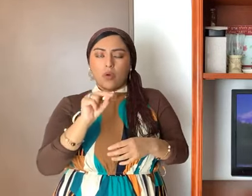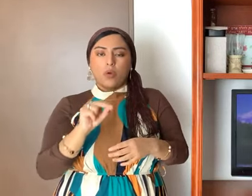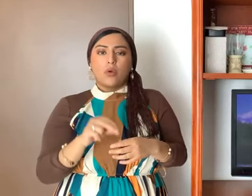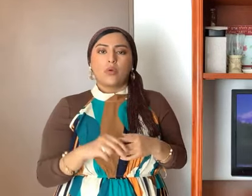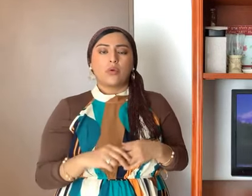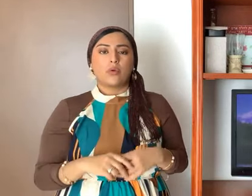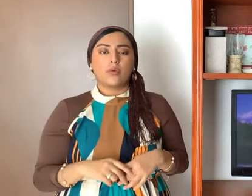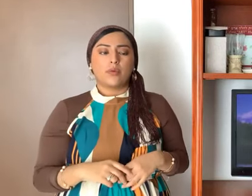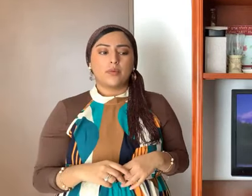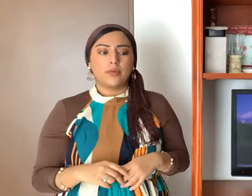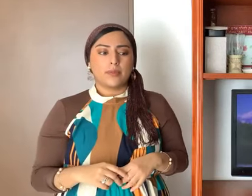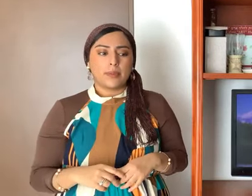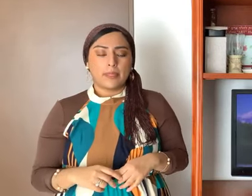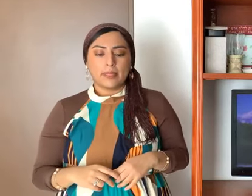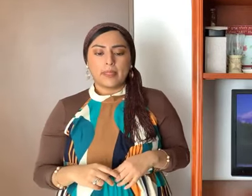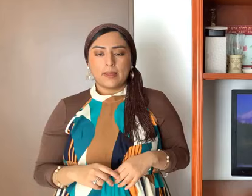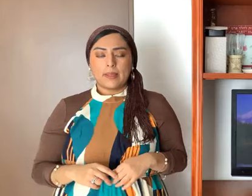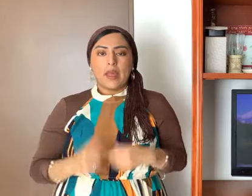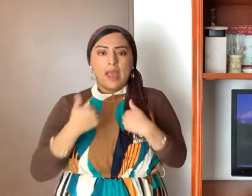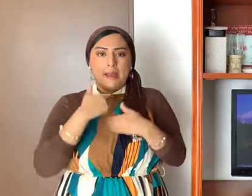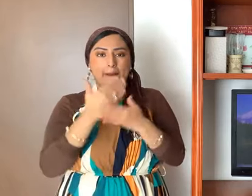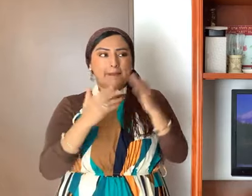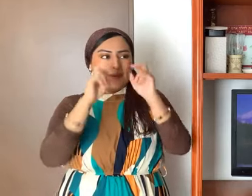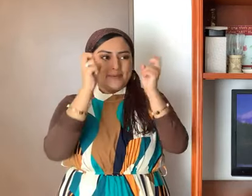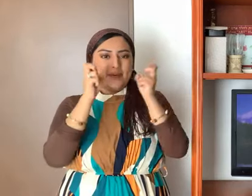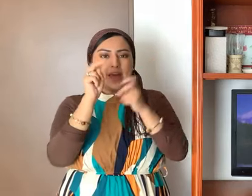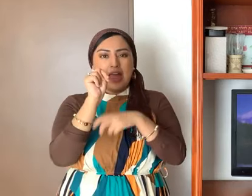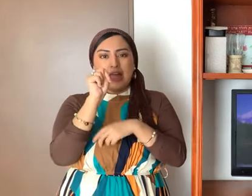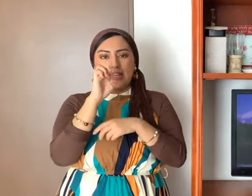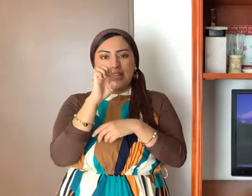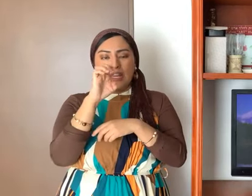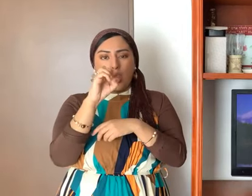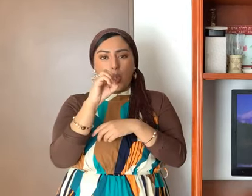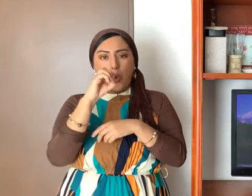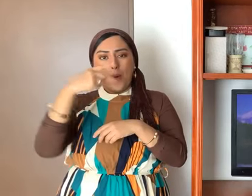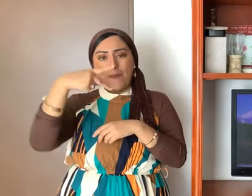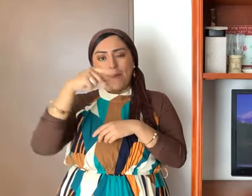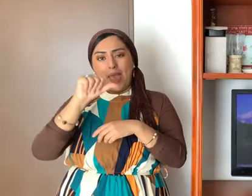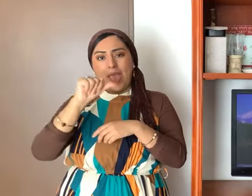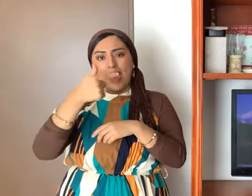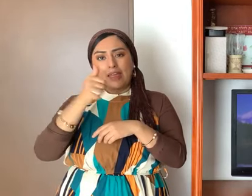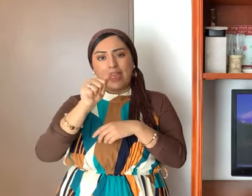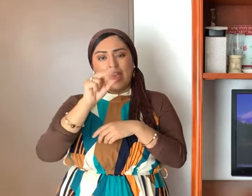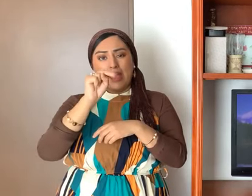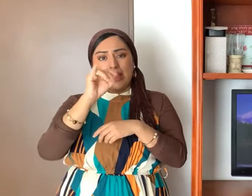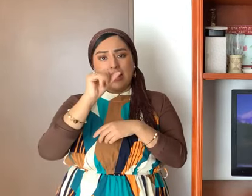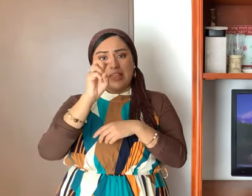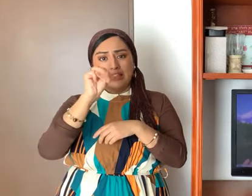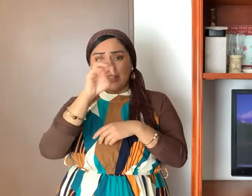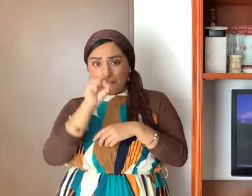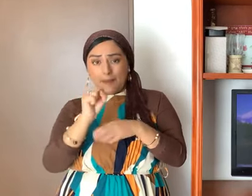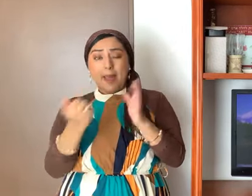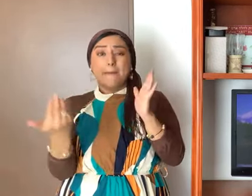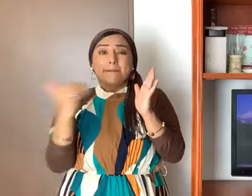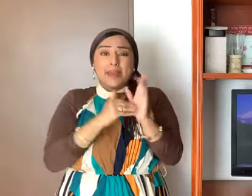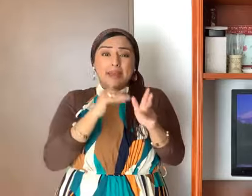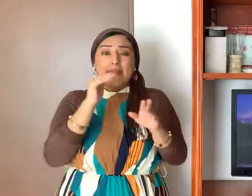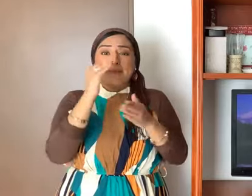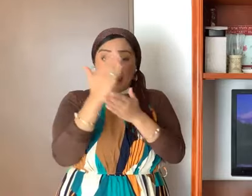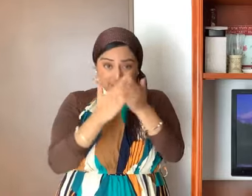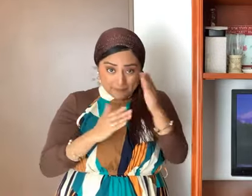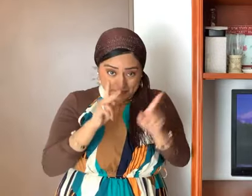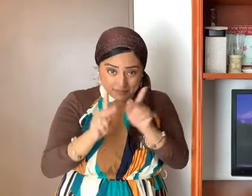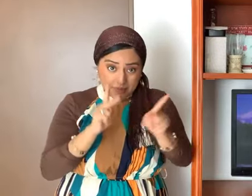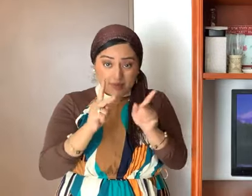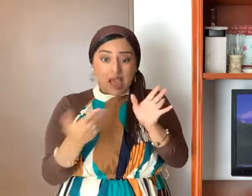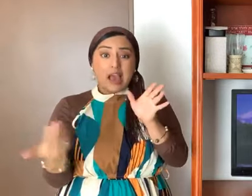vaya a dar un beneficio, que es el neopaganismo. Mucha gente está volviendo a estudiar toda la brujería,